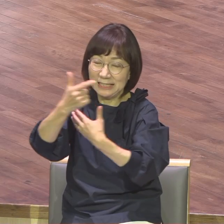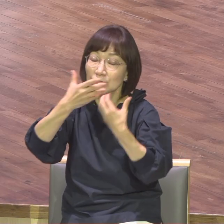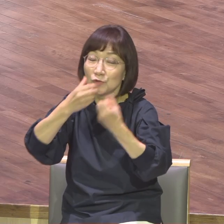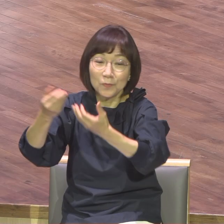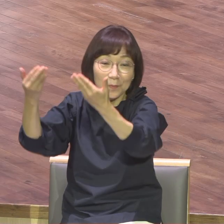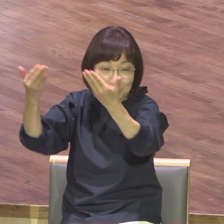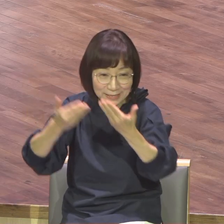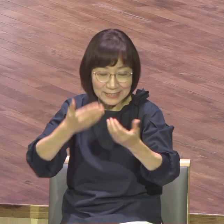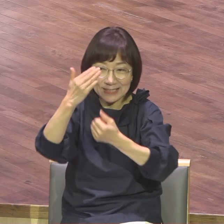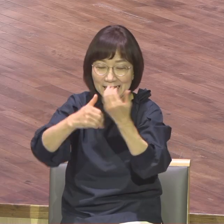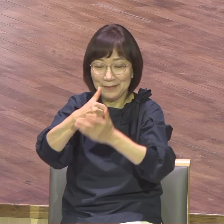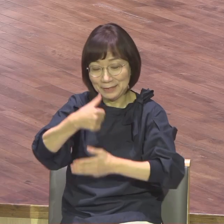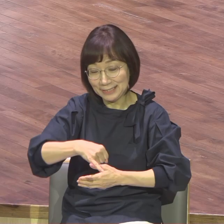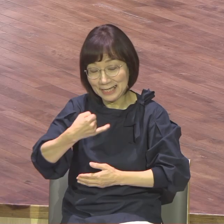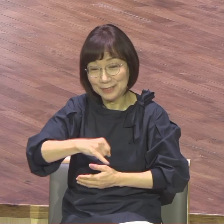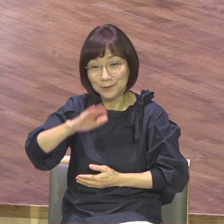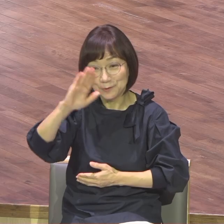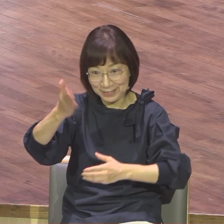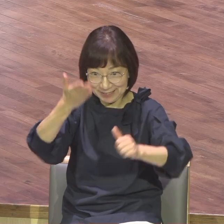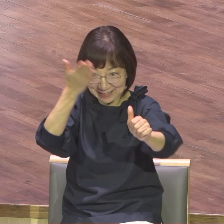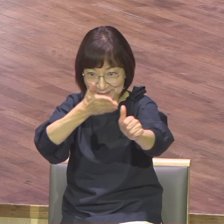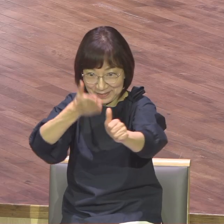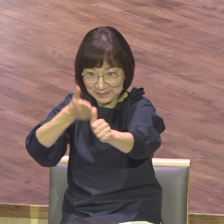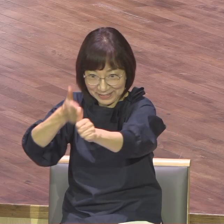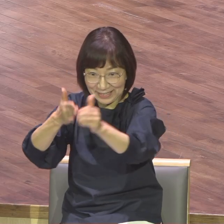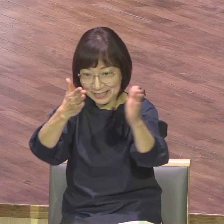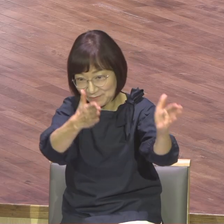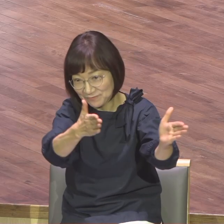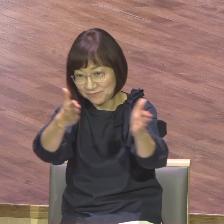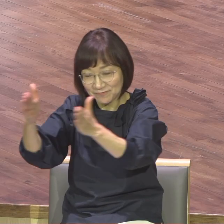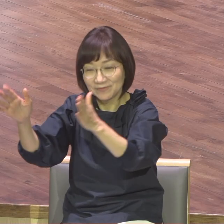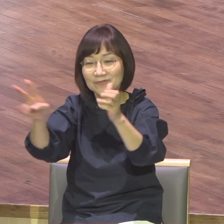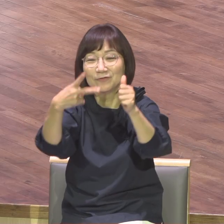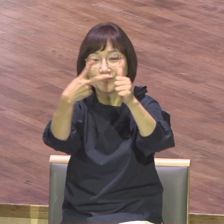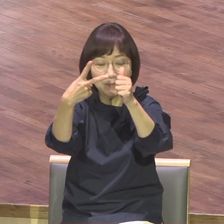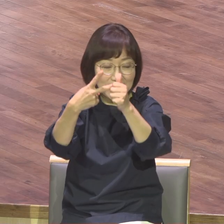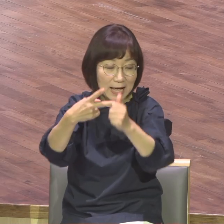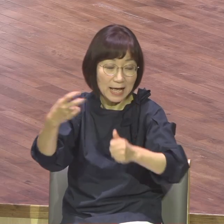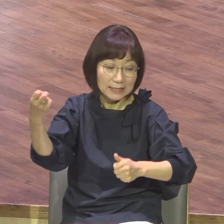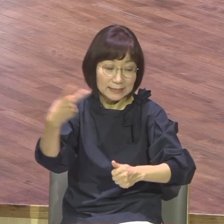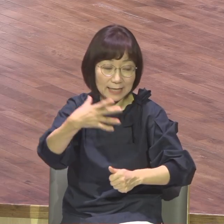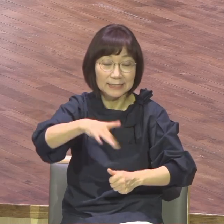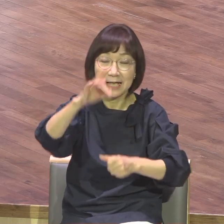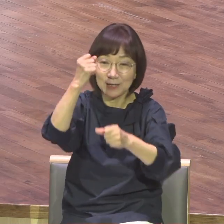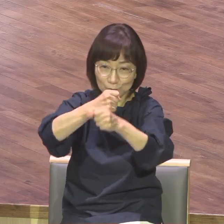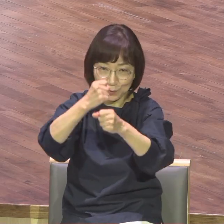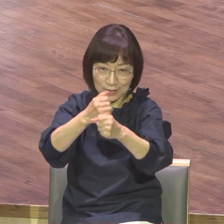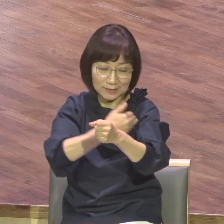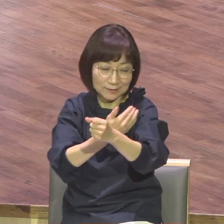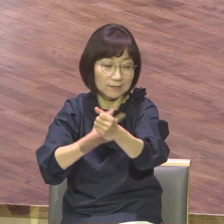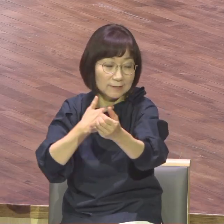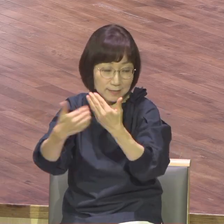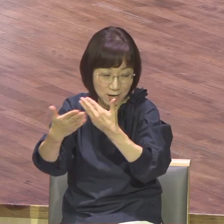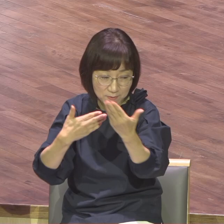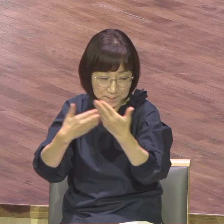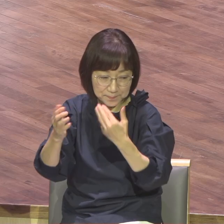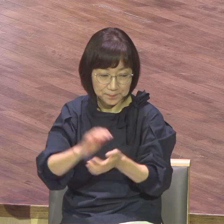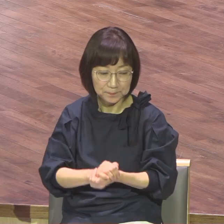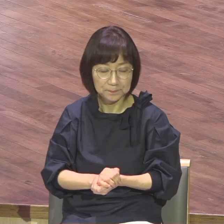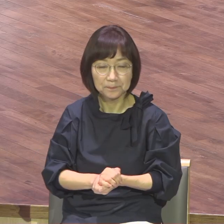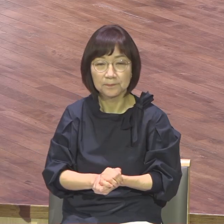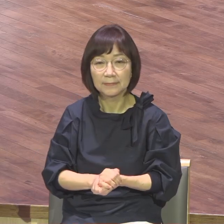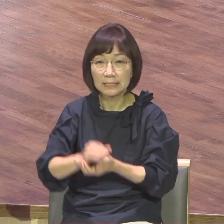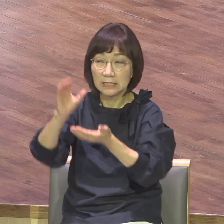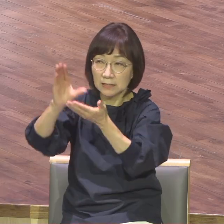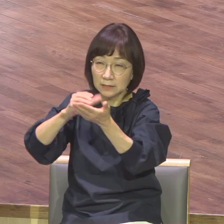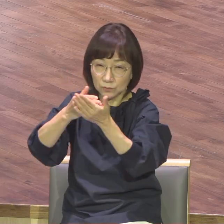주님으로 축복합니다. 두 번째로 재창조의 능력 체험입니다. 20절 봅니다. 그의 능력이 그리스도 안에서